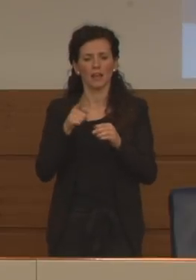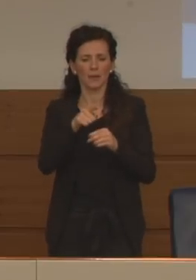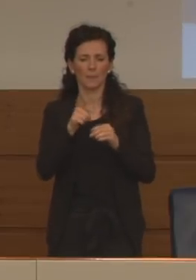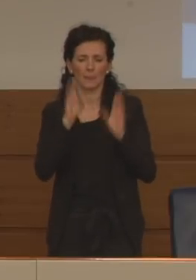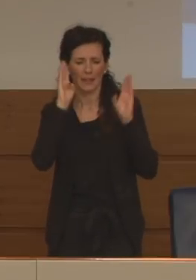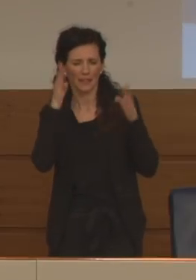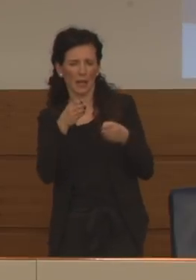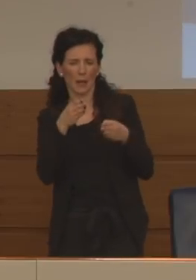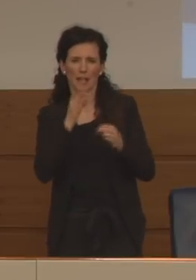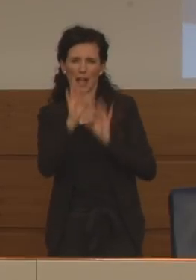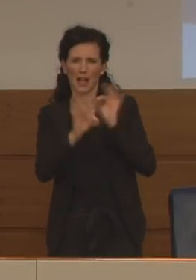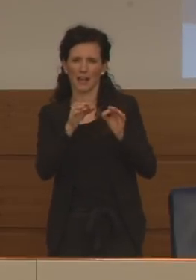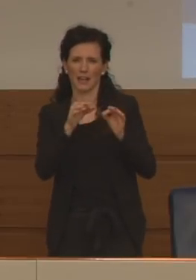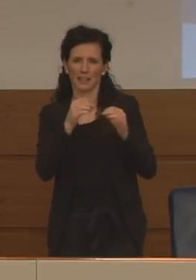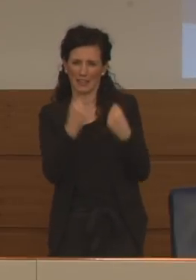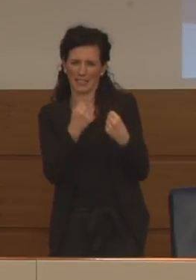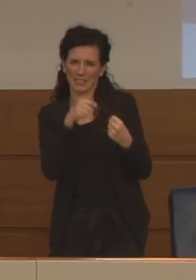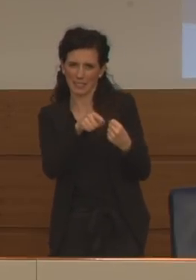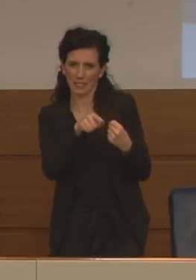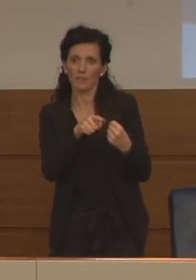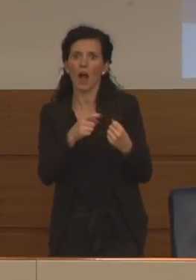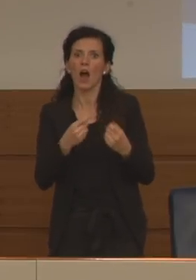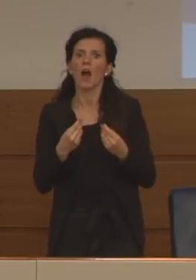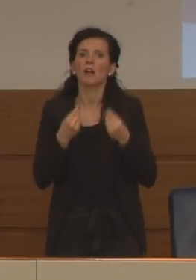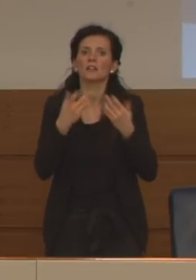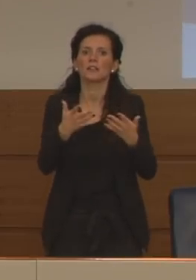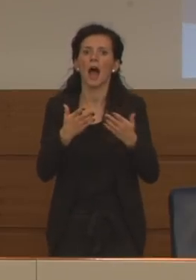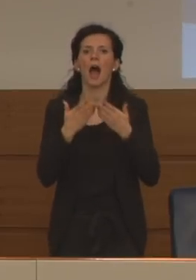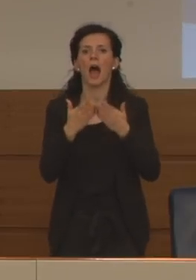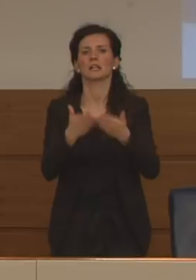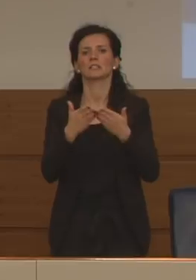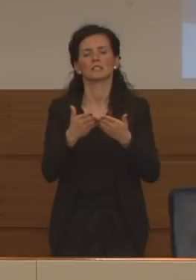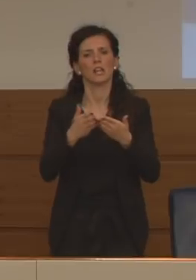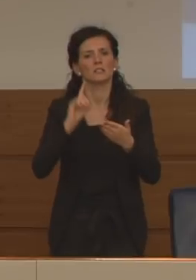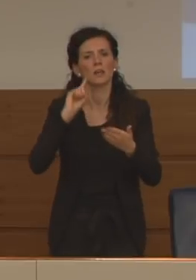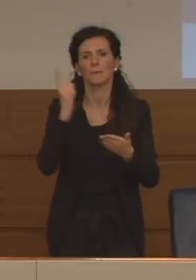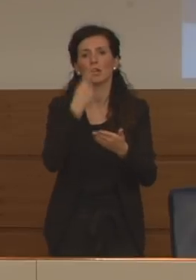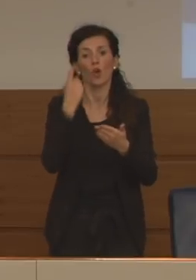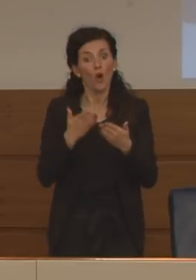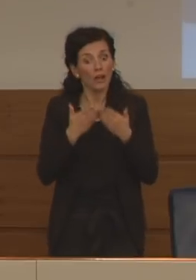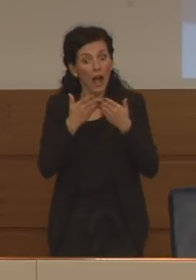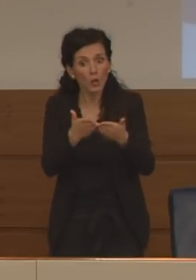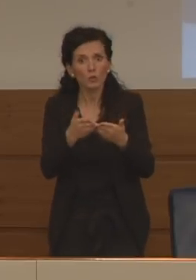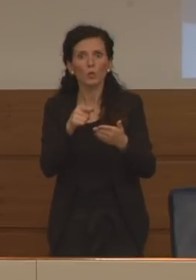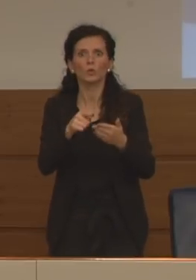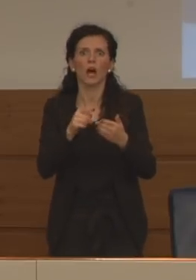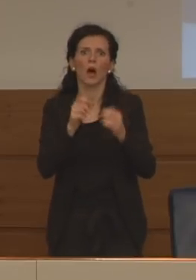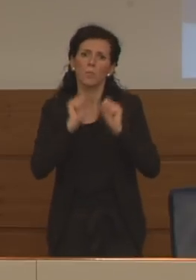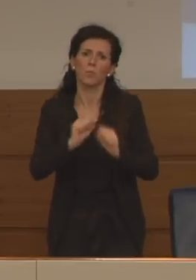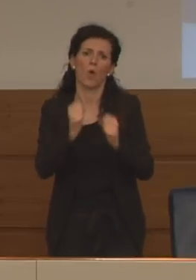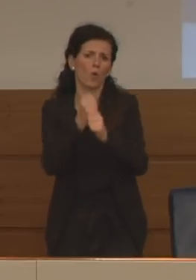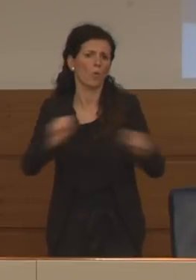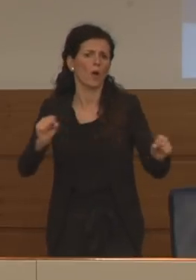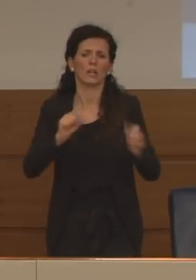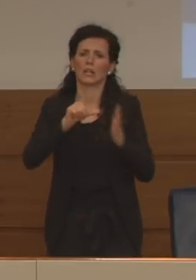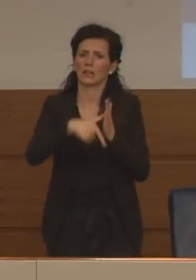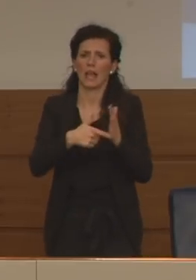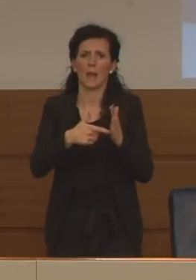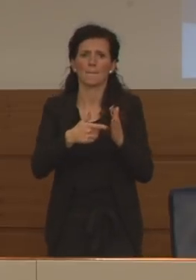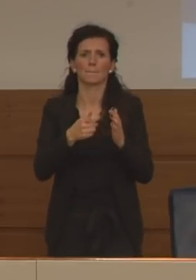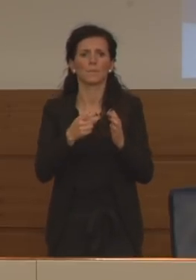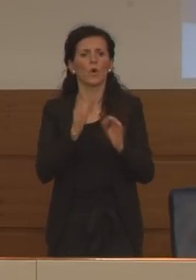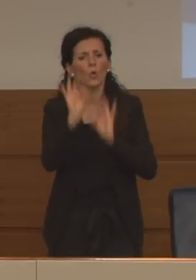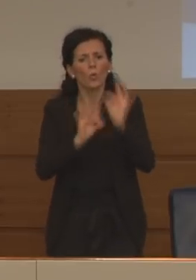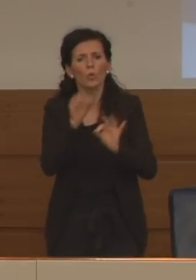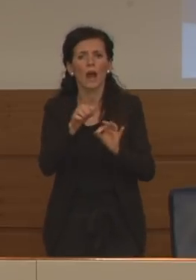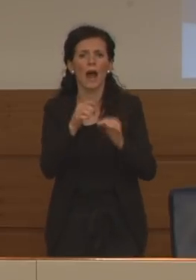di offrire quell'assistenza che aiuta a superare questa infezione questo estremamente importante è